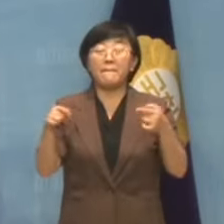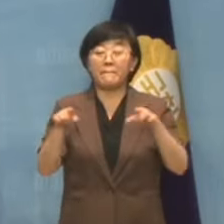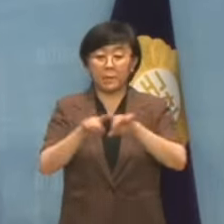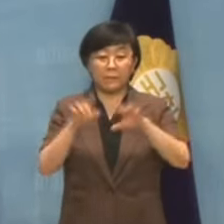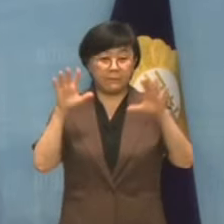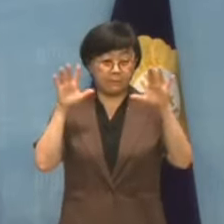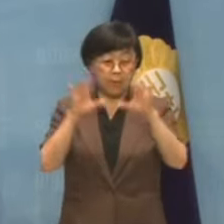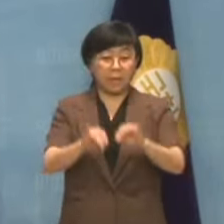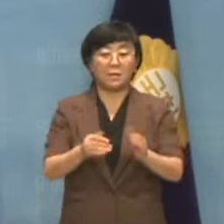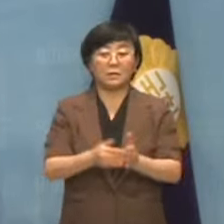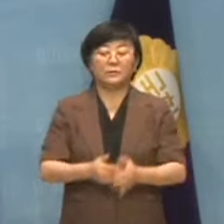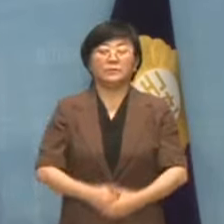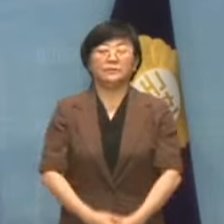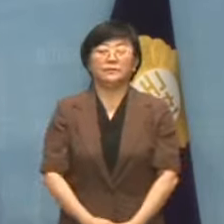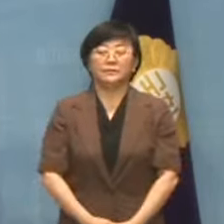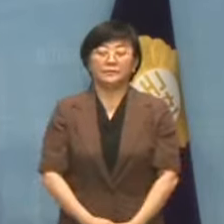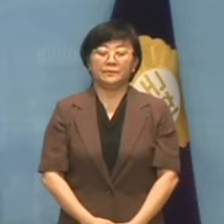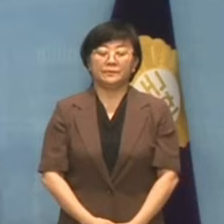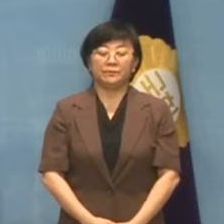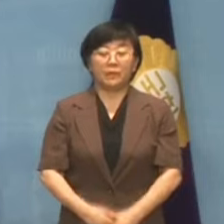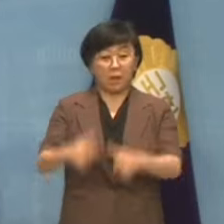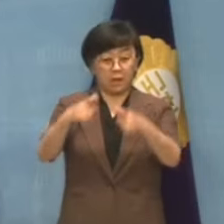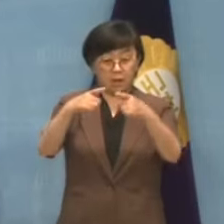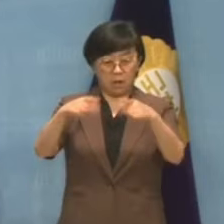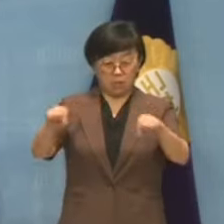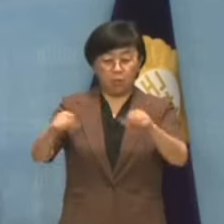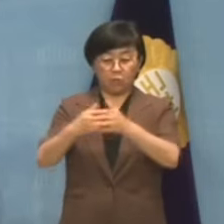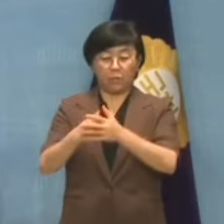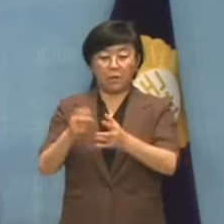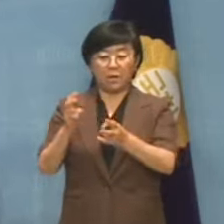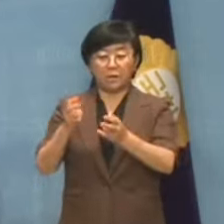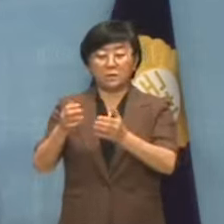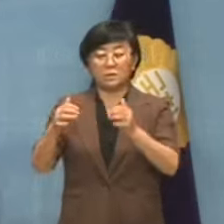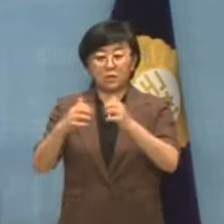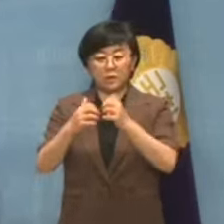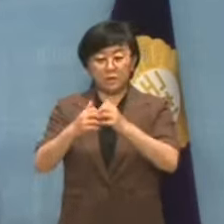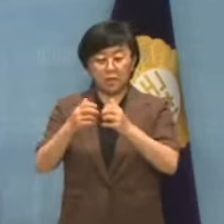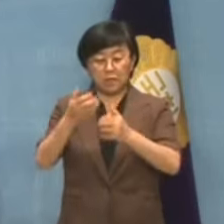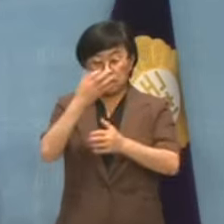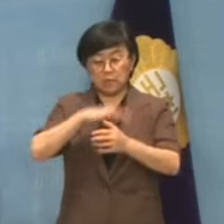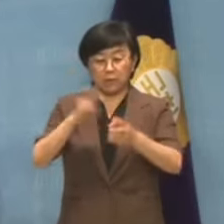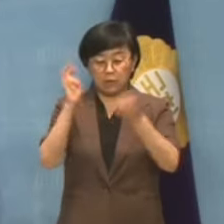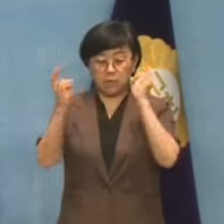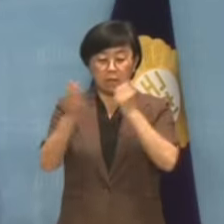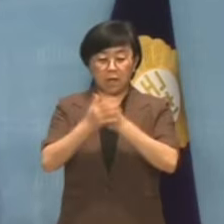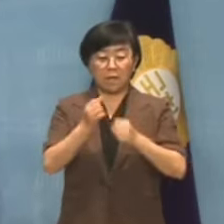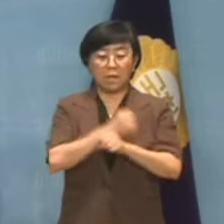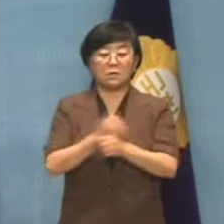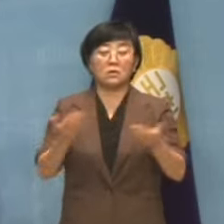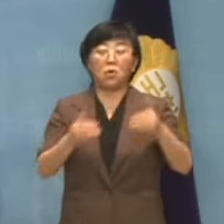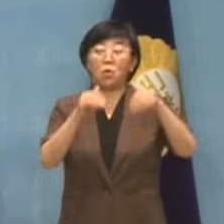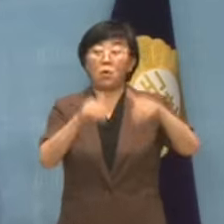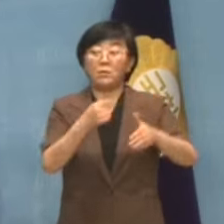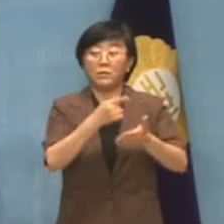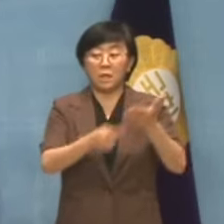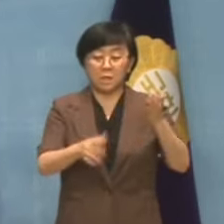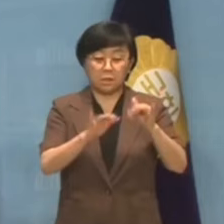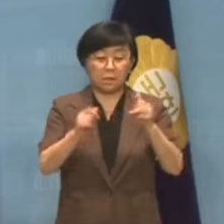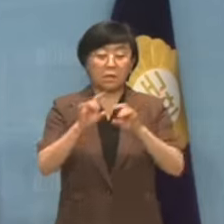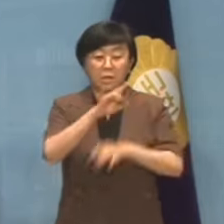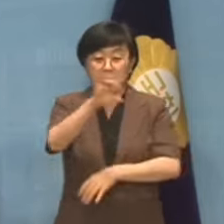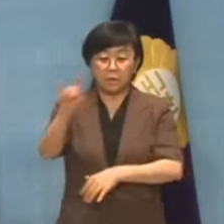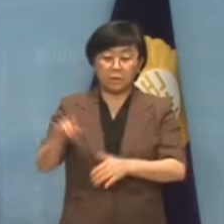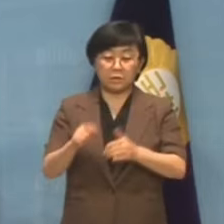것으로 확인되었습니다. 일본 전범기업이 강제동원 피해자들에게 개별적으로 배상할 책임이